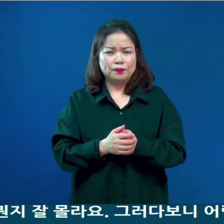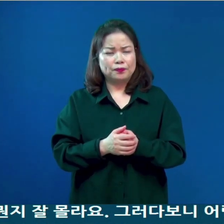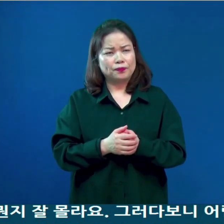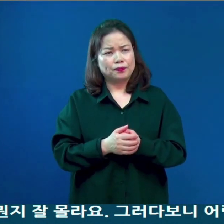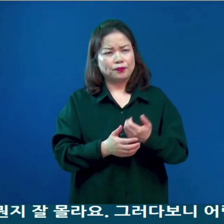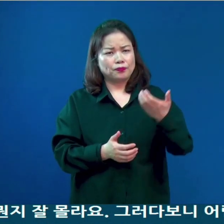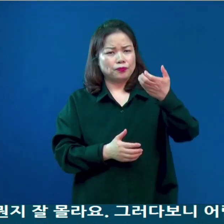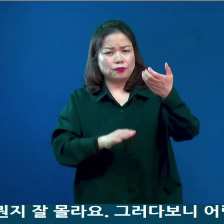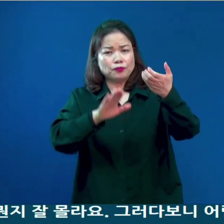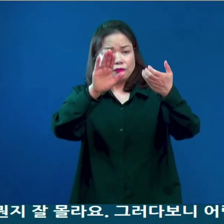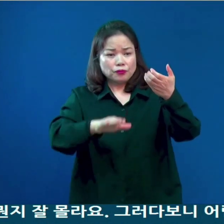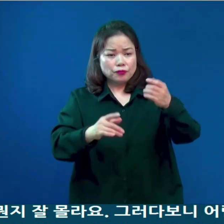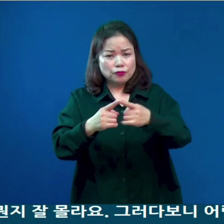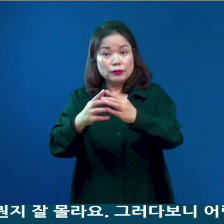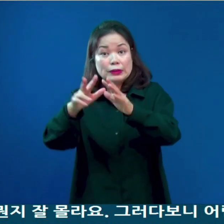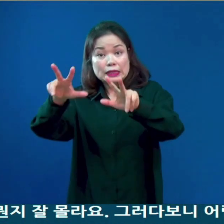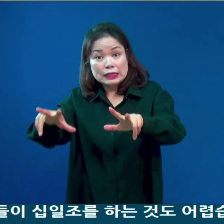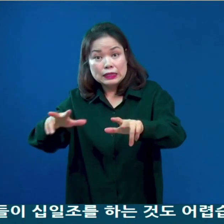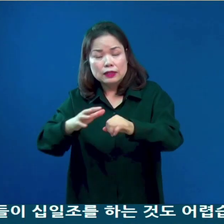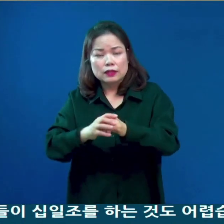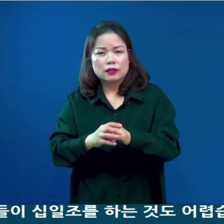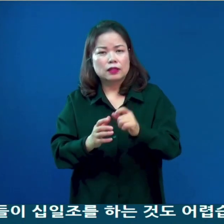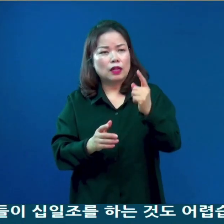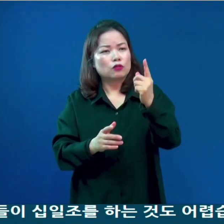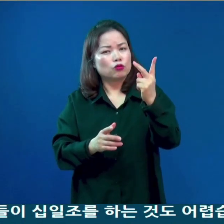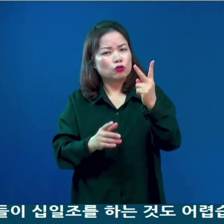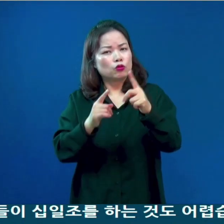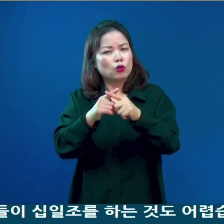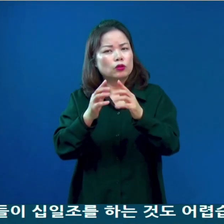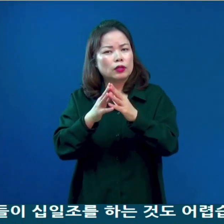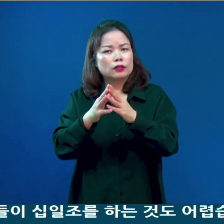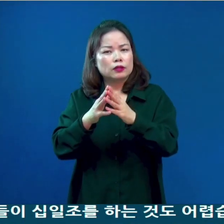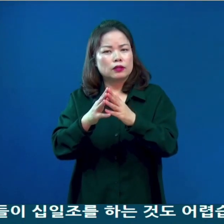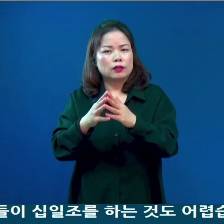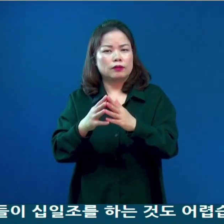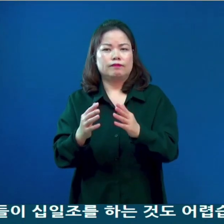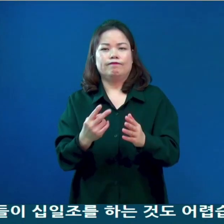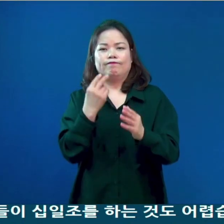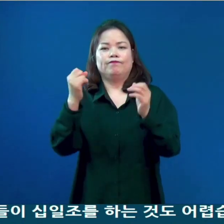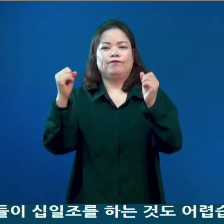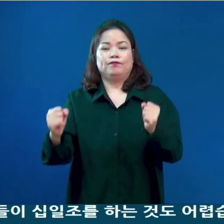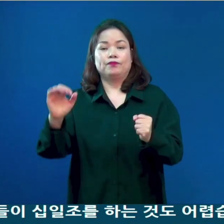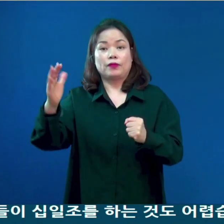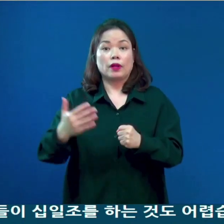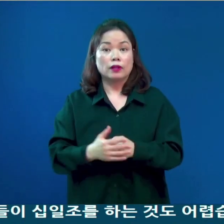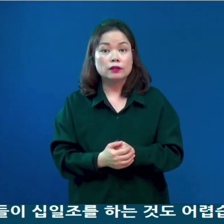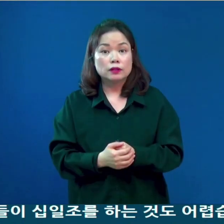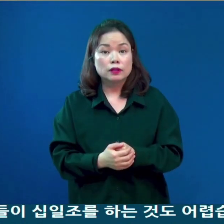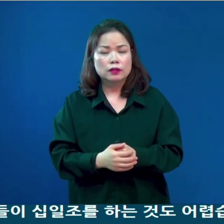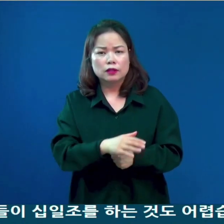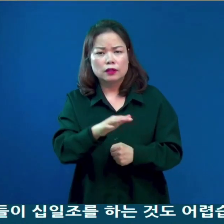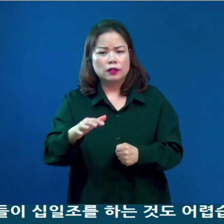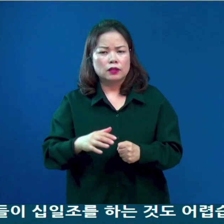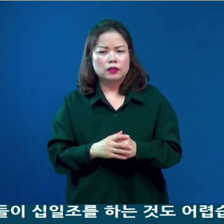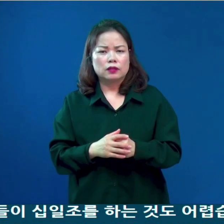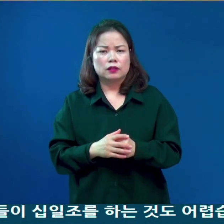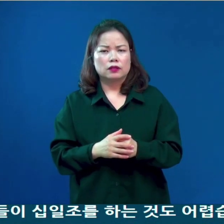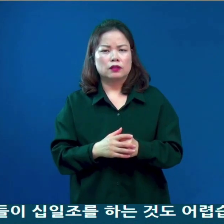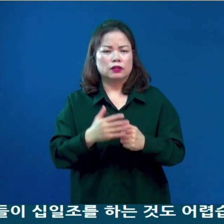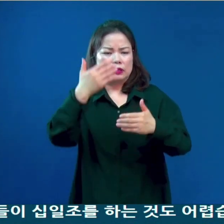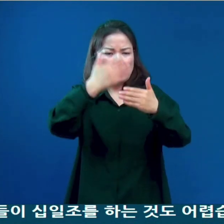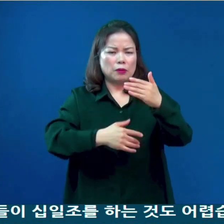90년대 후반부터 세워진 교회는 지금 이제 한두 교회는 이제 자립합니다. 나머지 교회들은 여전히 갈